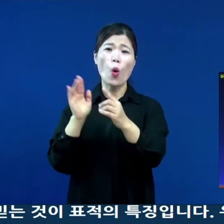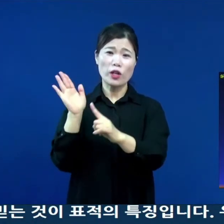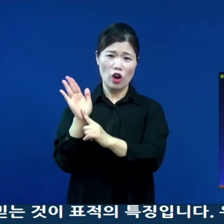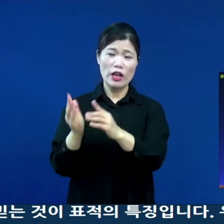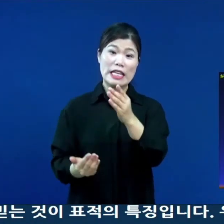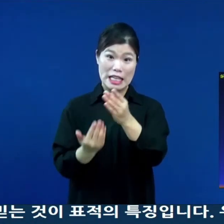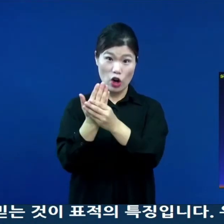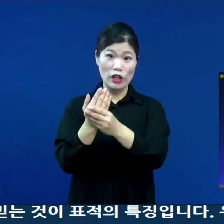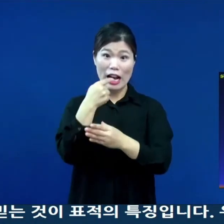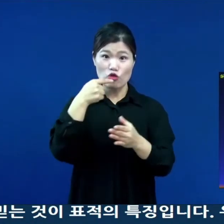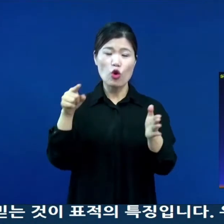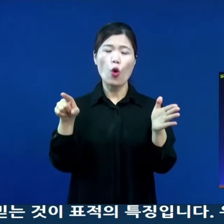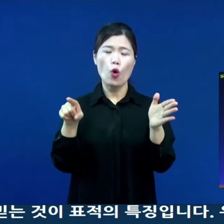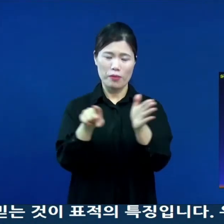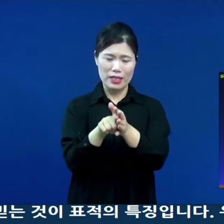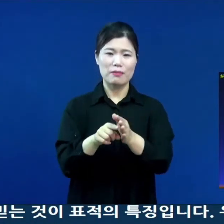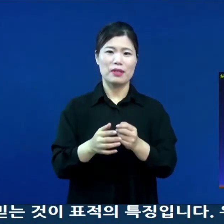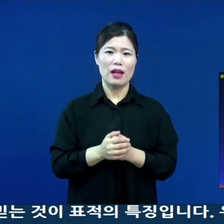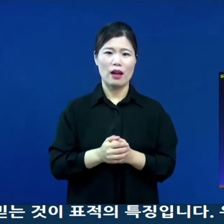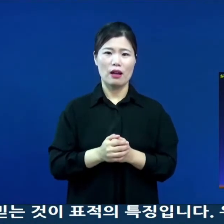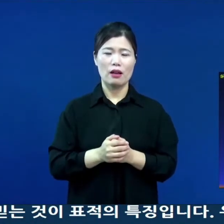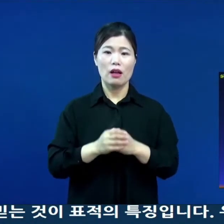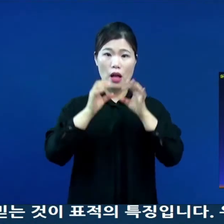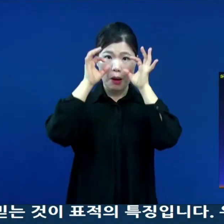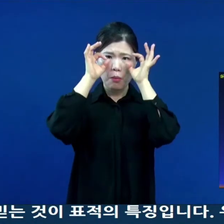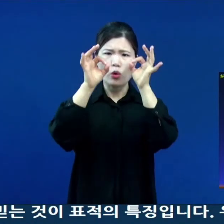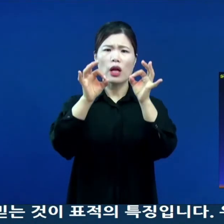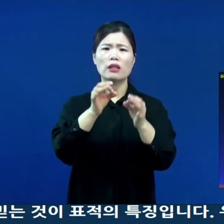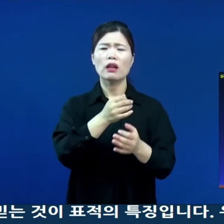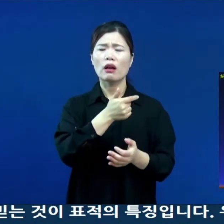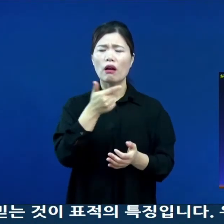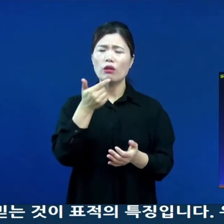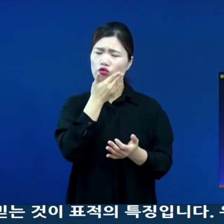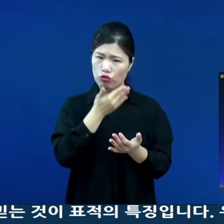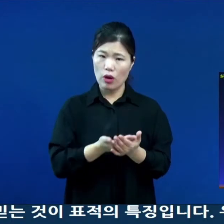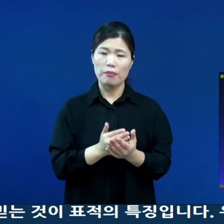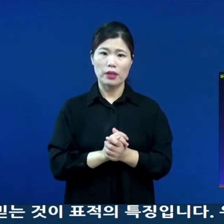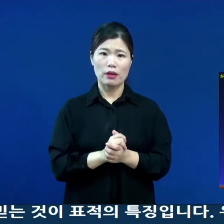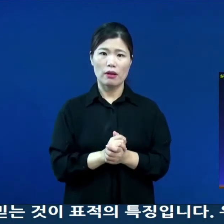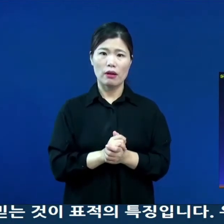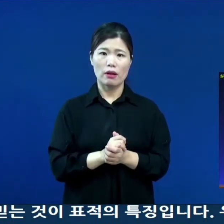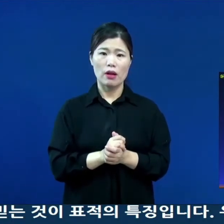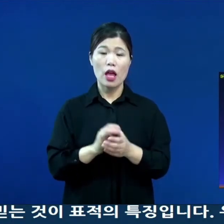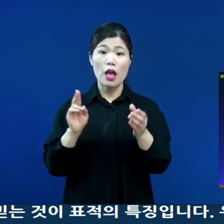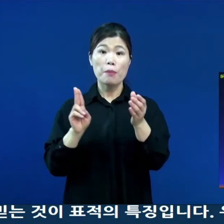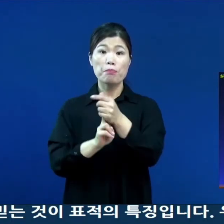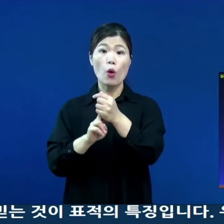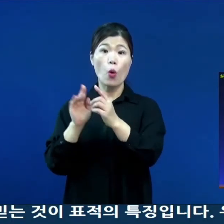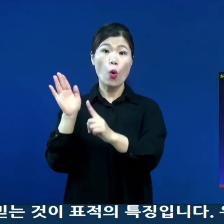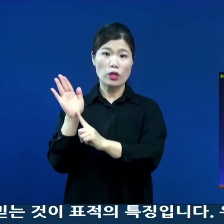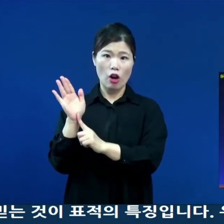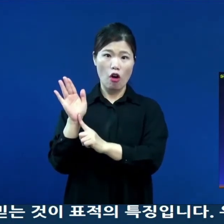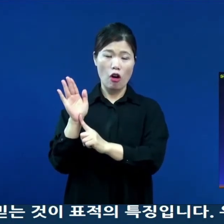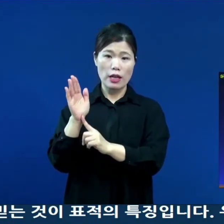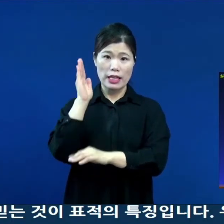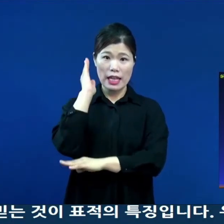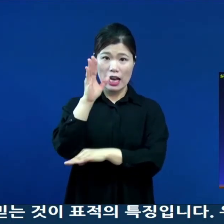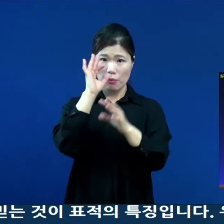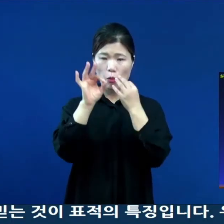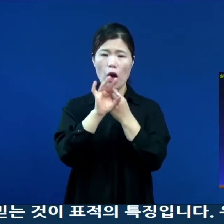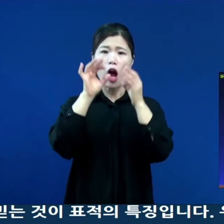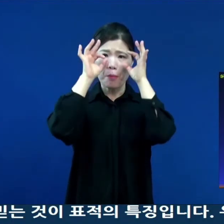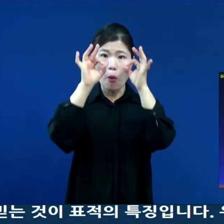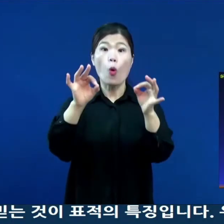본다는 게 얼마나 중요한지 몰라요. 그래서 여기 여러분 쭉 믿음, 이 표적 이야기를 보면서요, 보고 믿더라, 보고